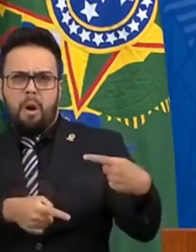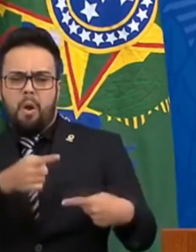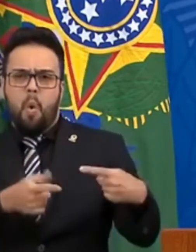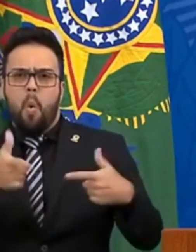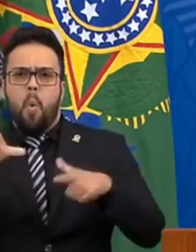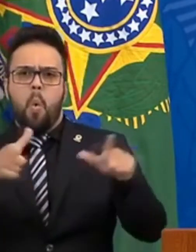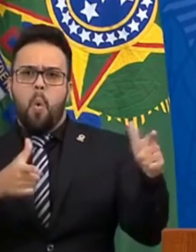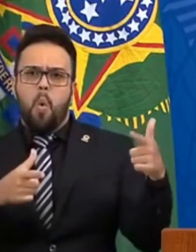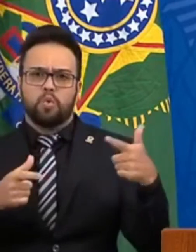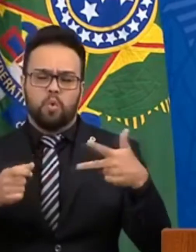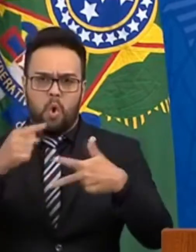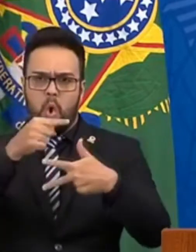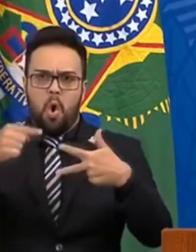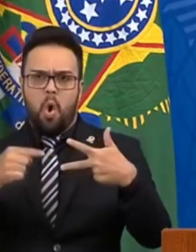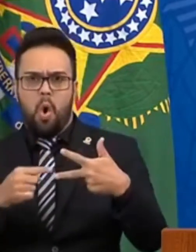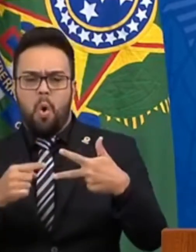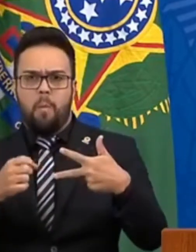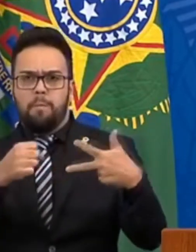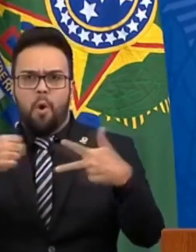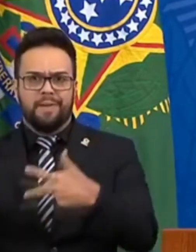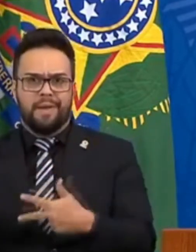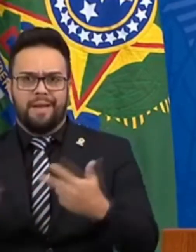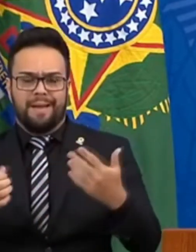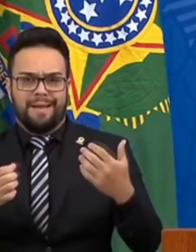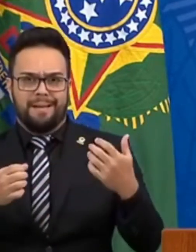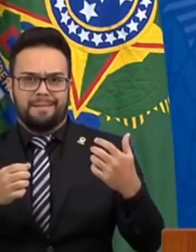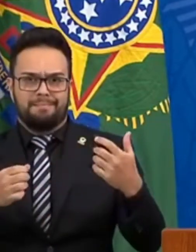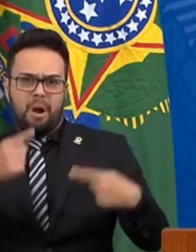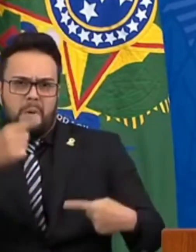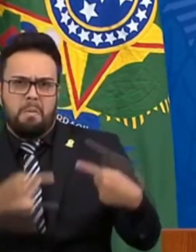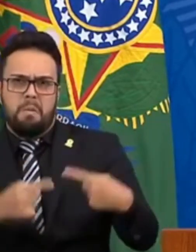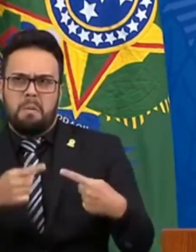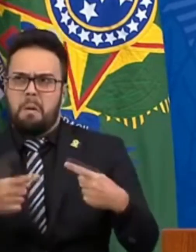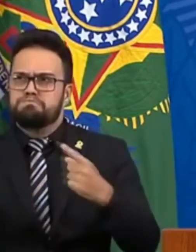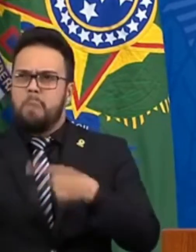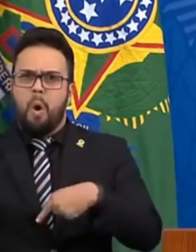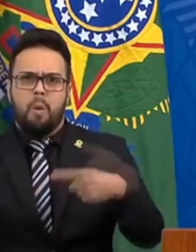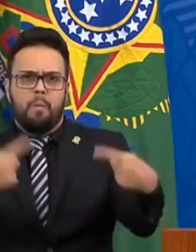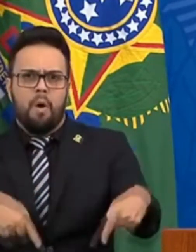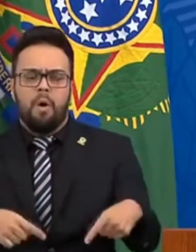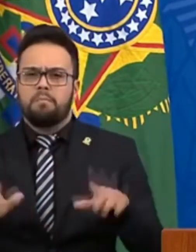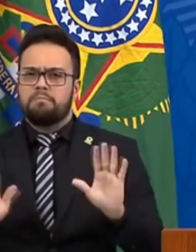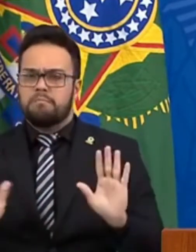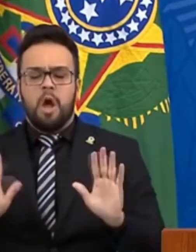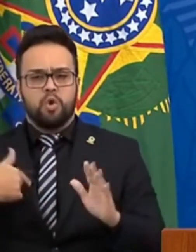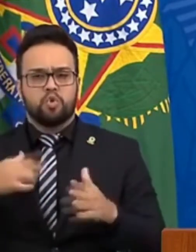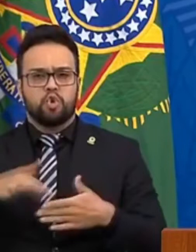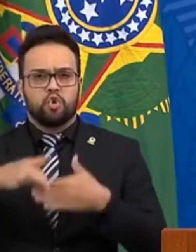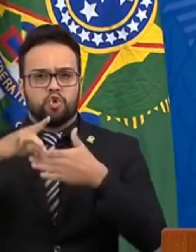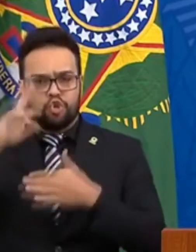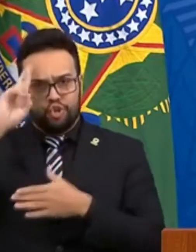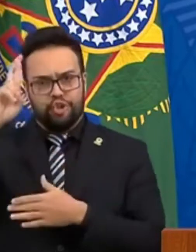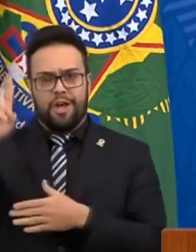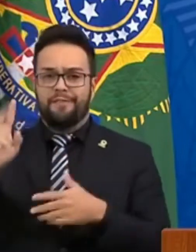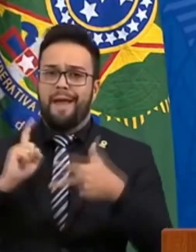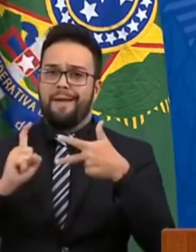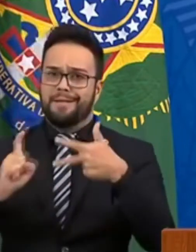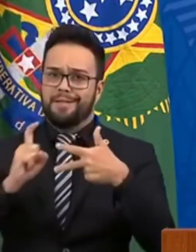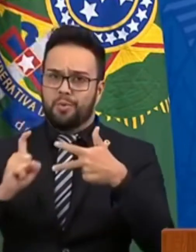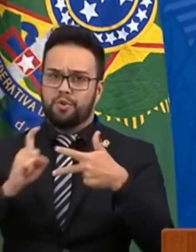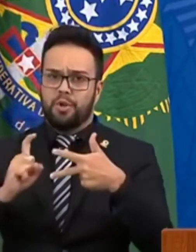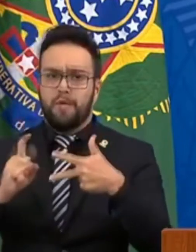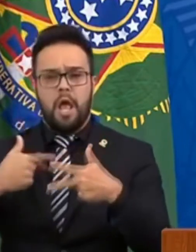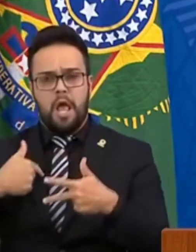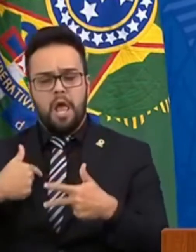são responsáveis pelos seus assim como eu sou como chefe do executivo não forçarei é a minha